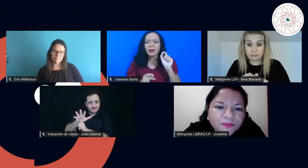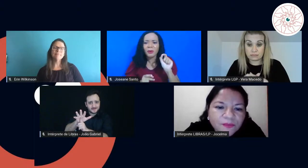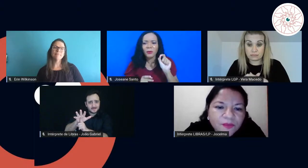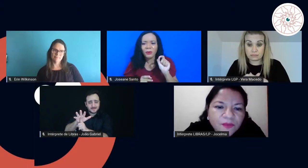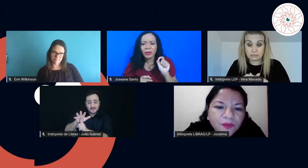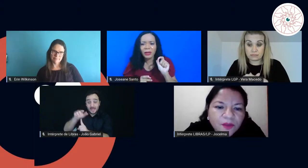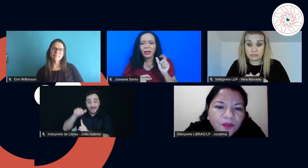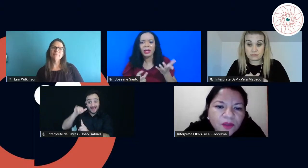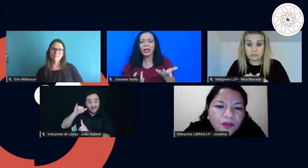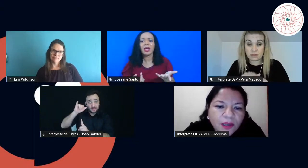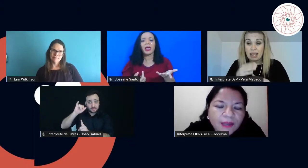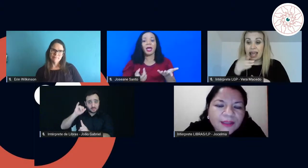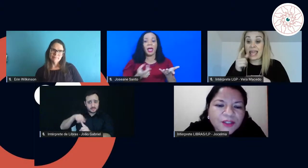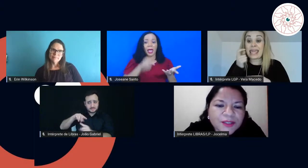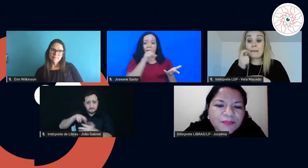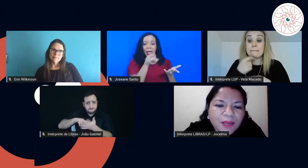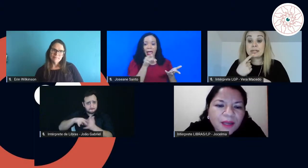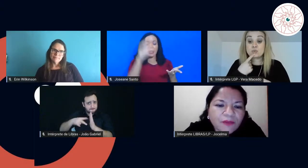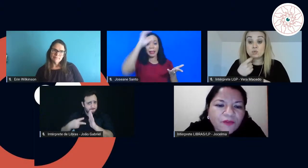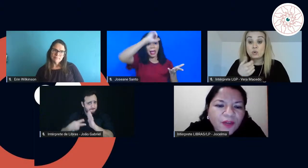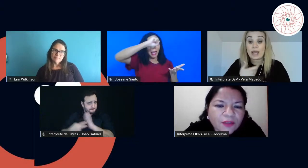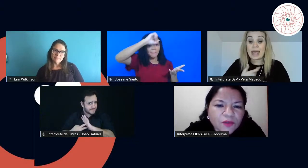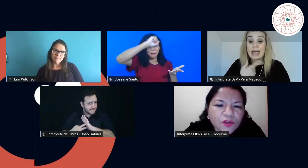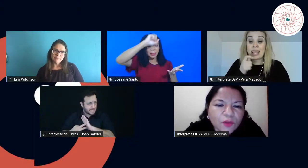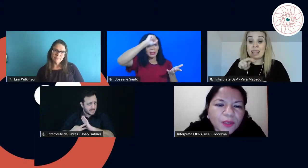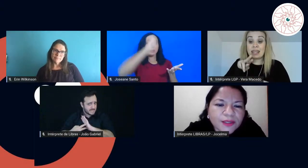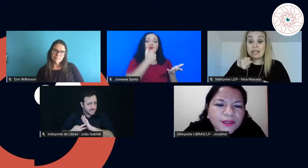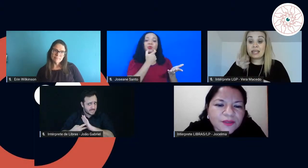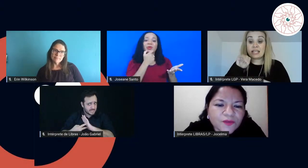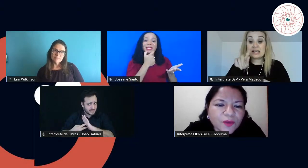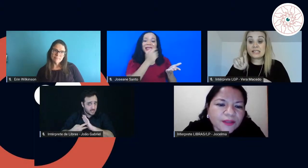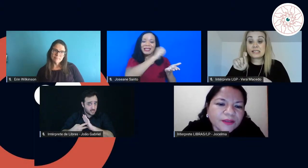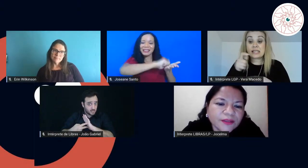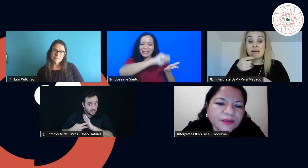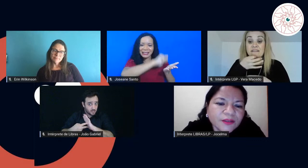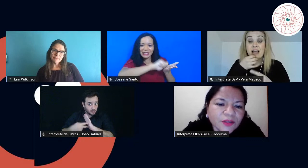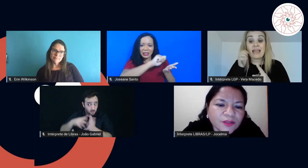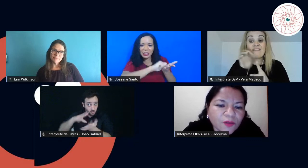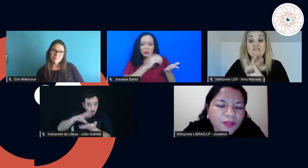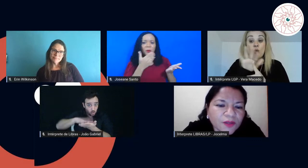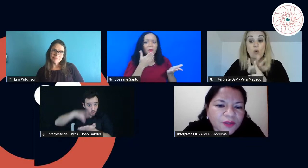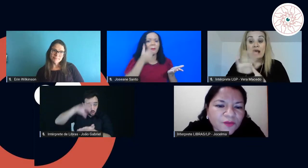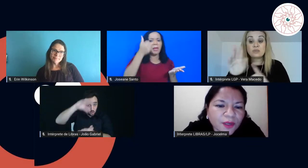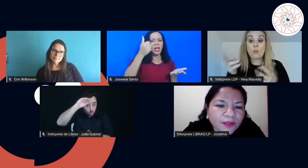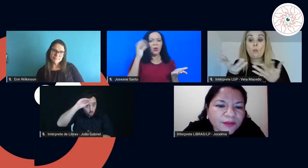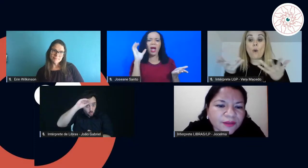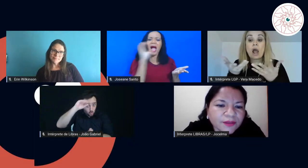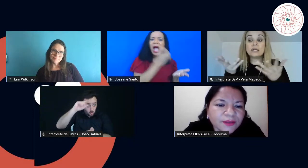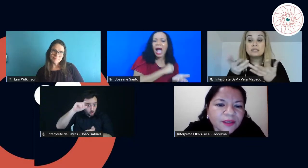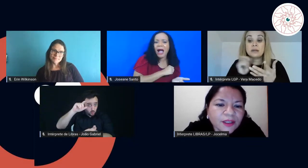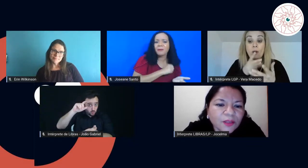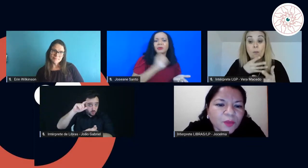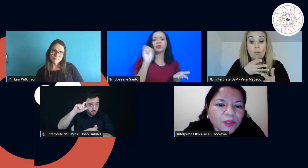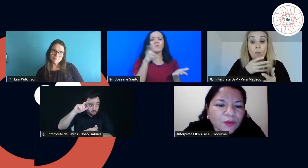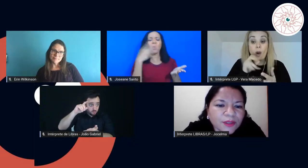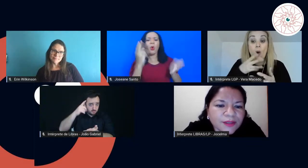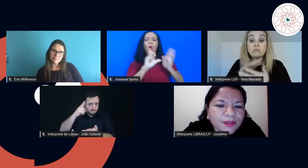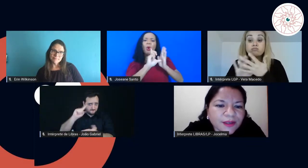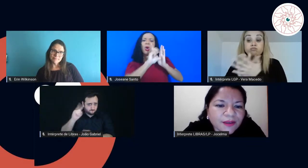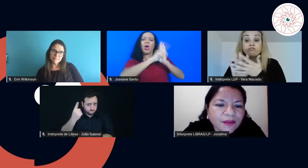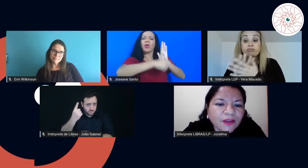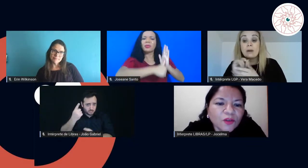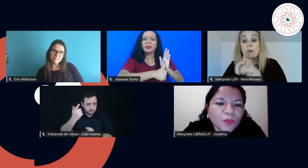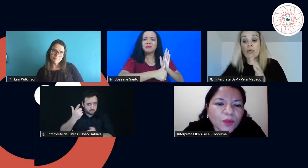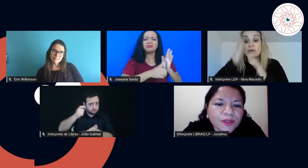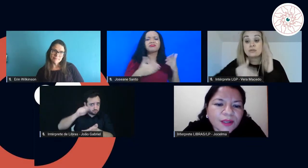A Denise Melo falando sobre essas influências, que são as, quais são as influências que pode acontecer num processo de